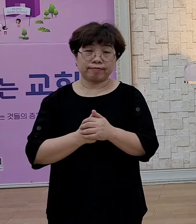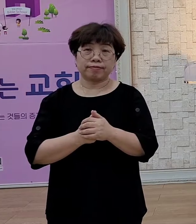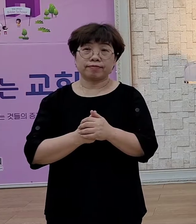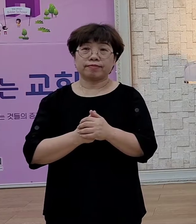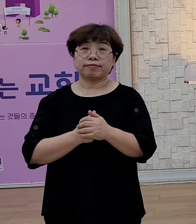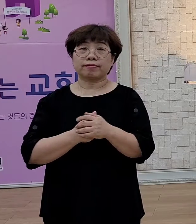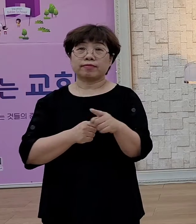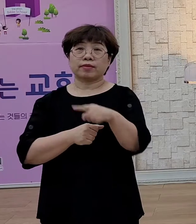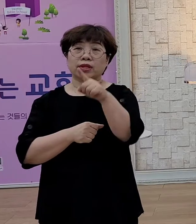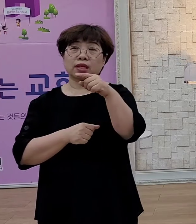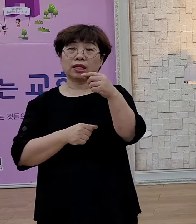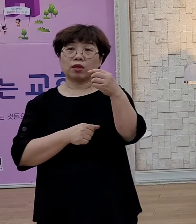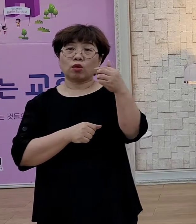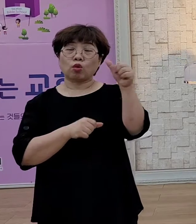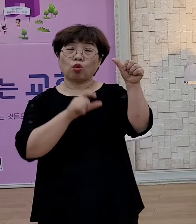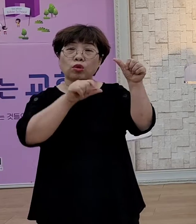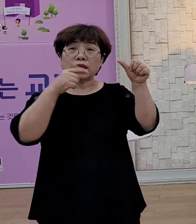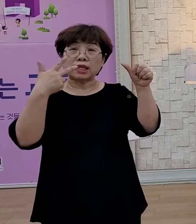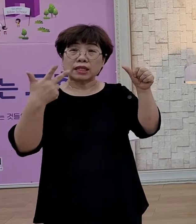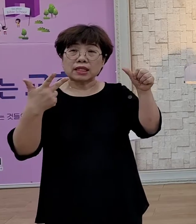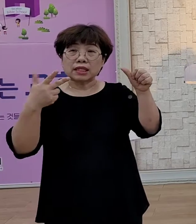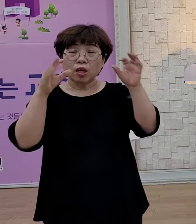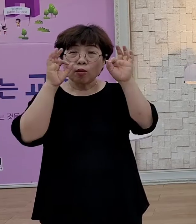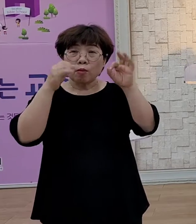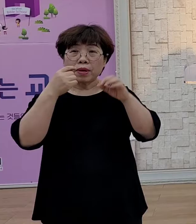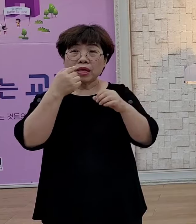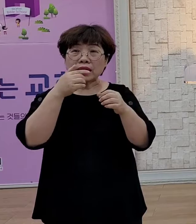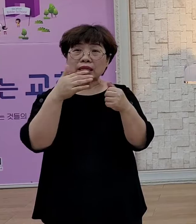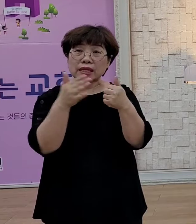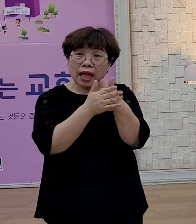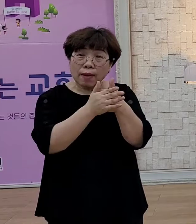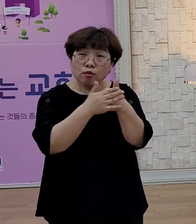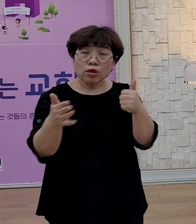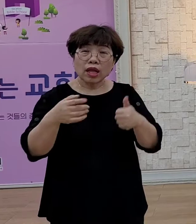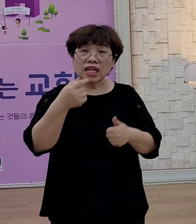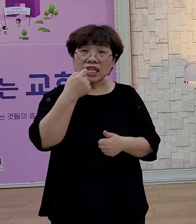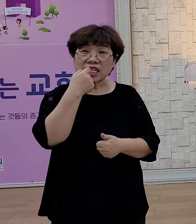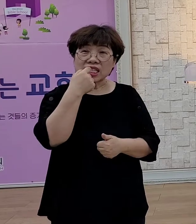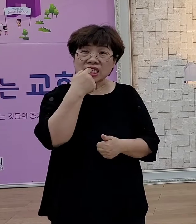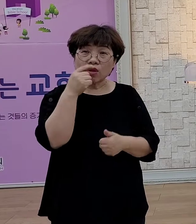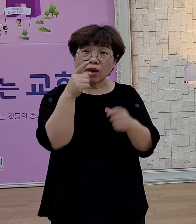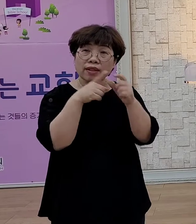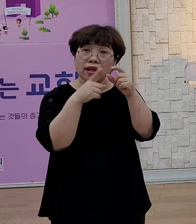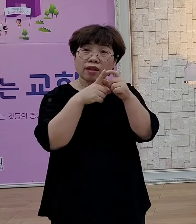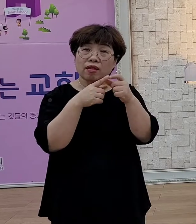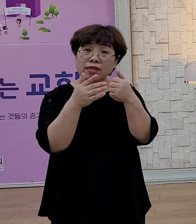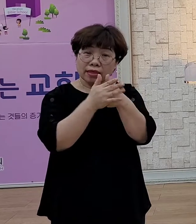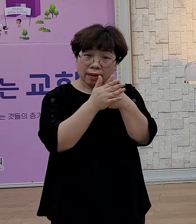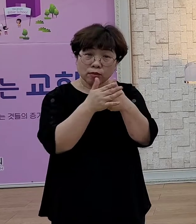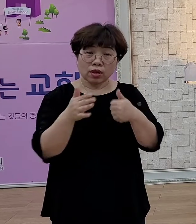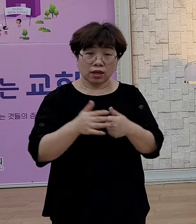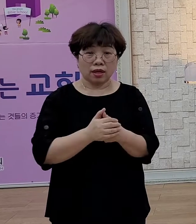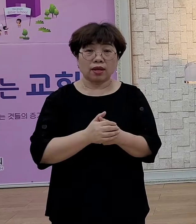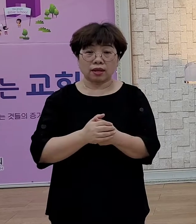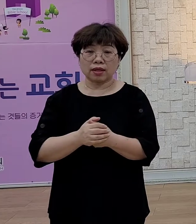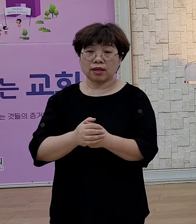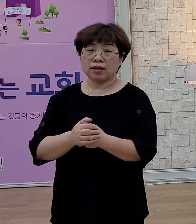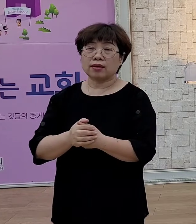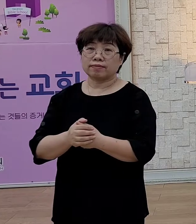자, 여기서 보면 그러므로 자 노란색으로 이렇게 표시를 해놨잖아요. 그러므로